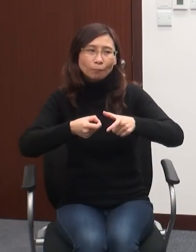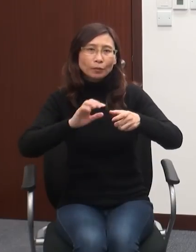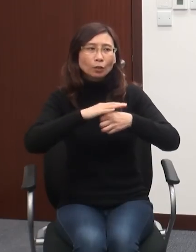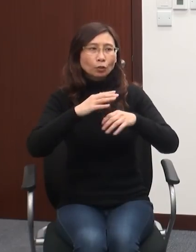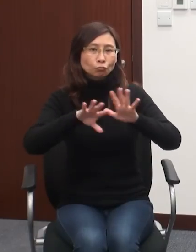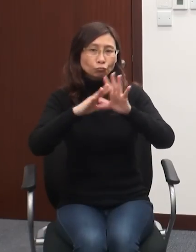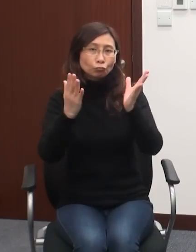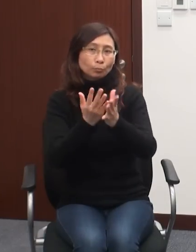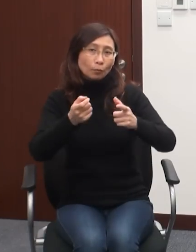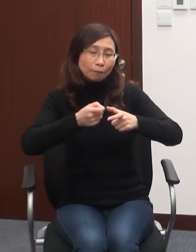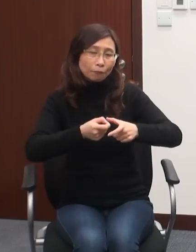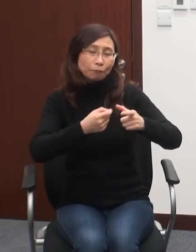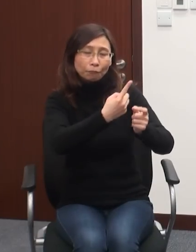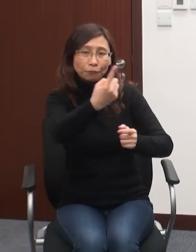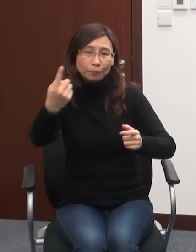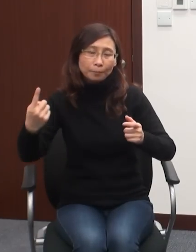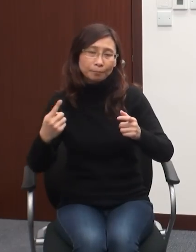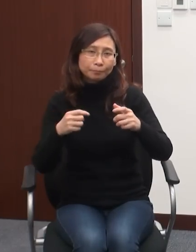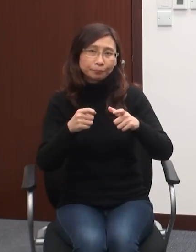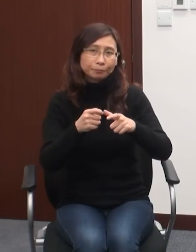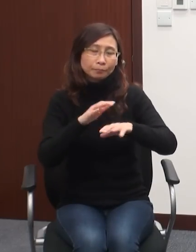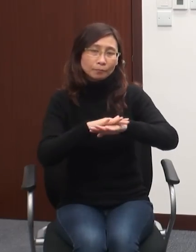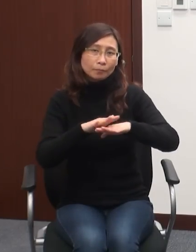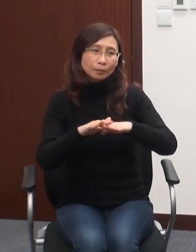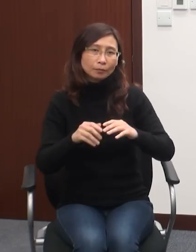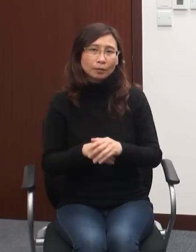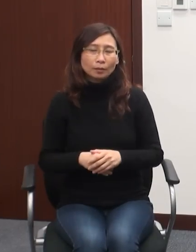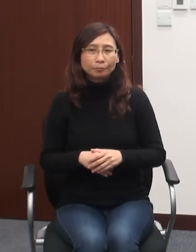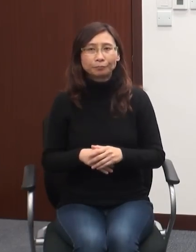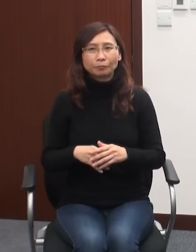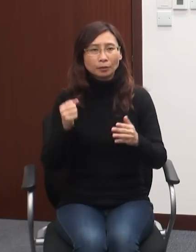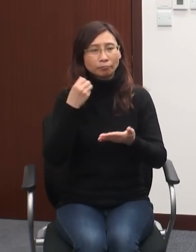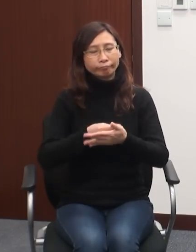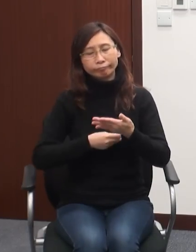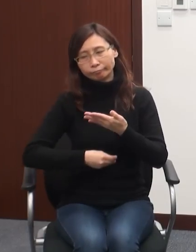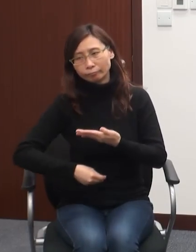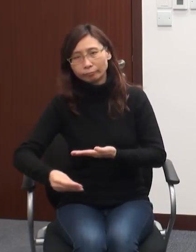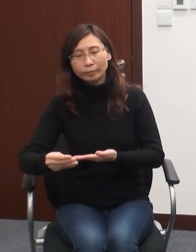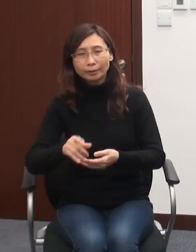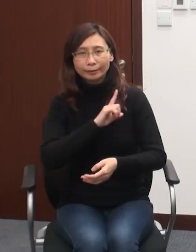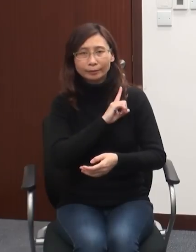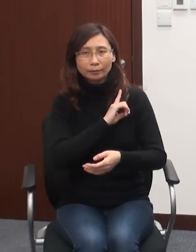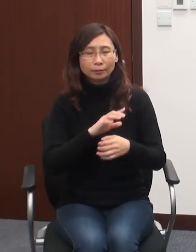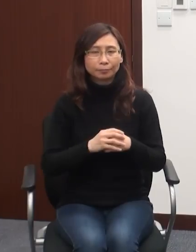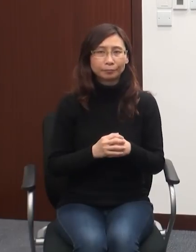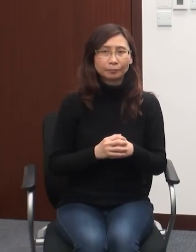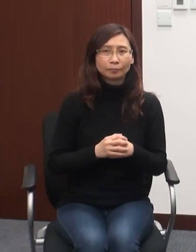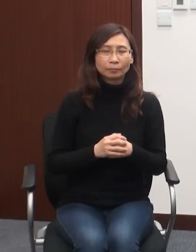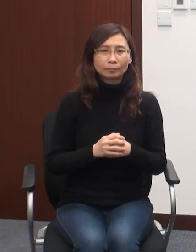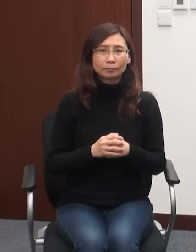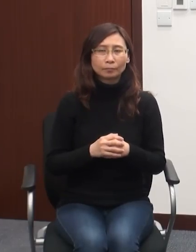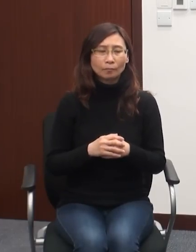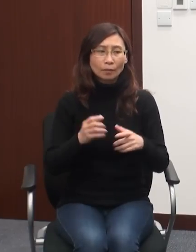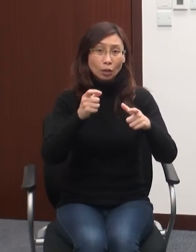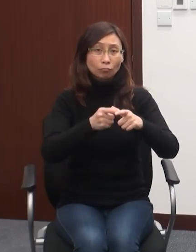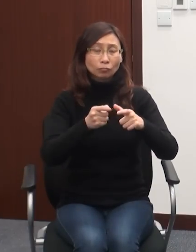泛民都係，如果可以接受呢啲嘢咧，就根本係出賣自己嘅。其實我哋已經做咗一個 concession 嘅，就係、是。所謂